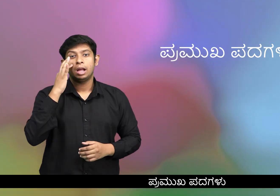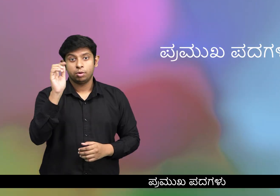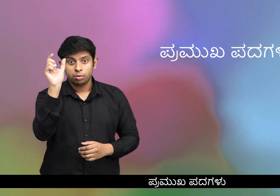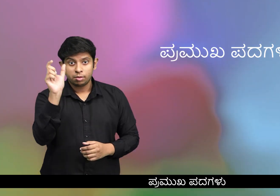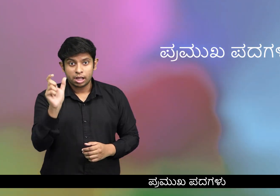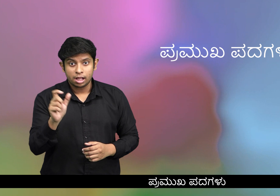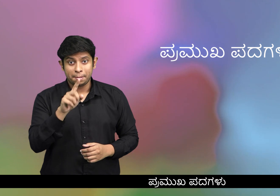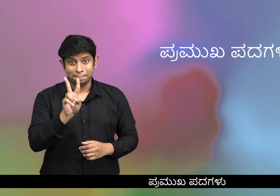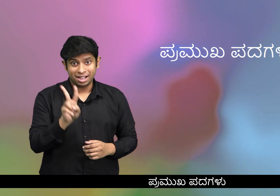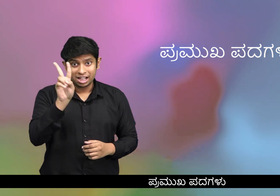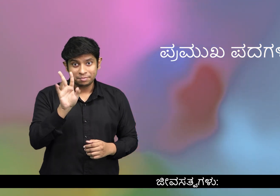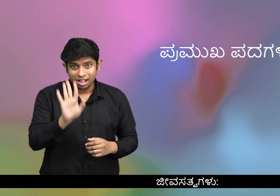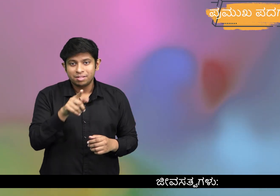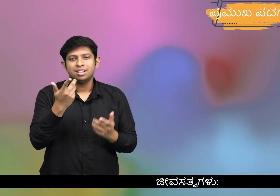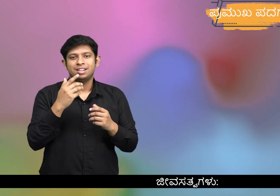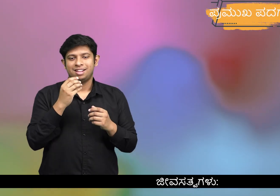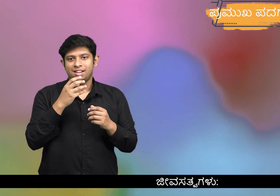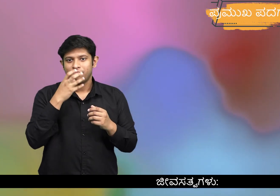ಪ್ರಮುಖ ಪದಗಳು: ಜೀವಸತ್ವಗಳು,